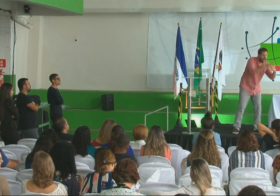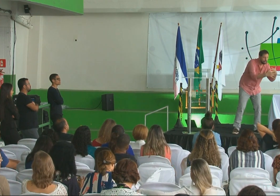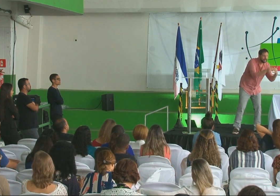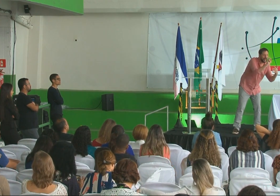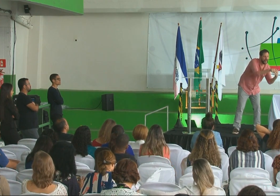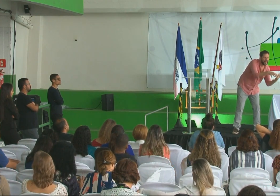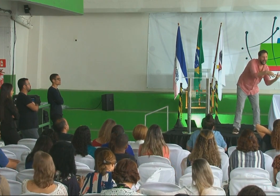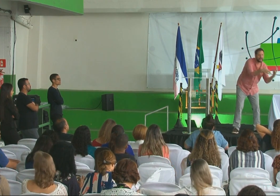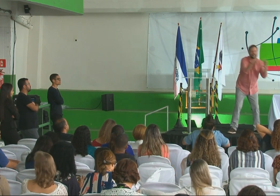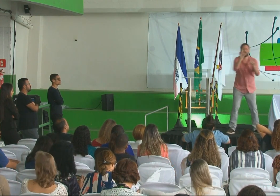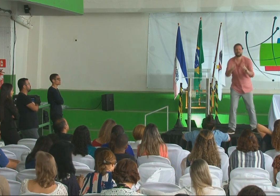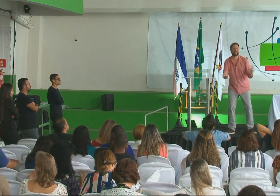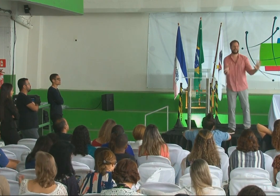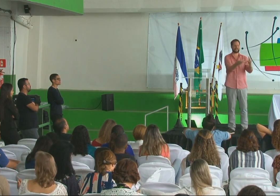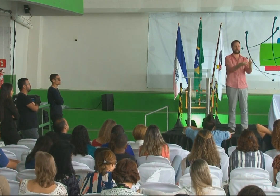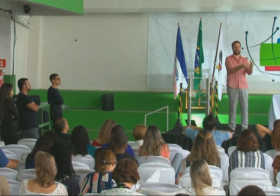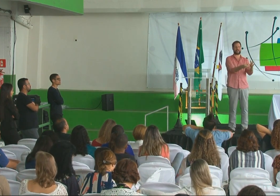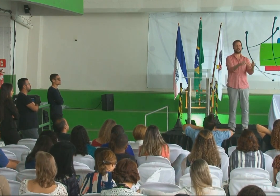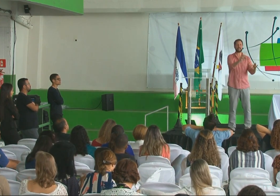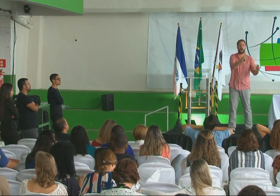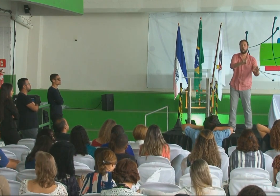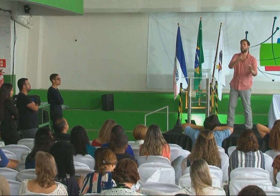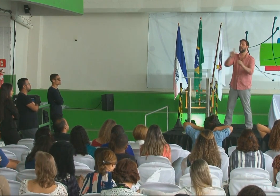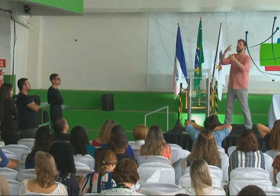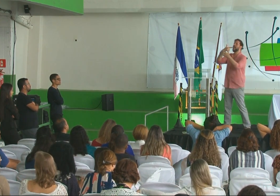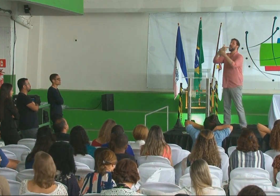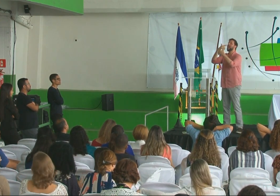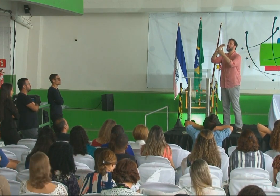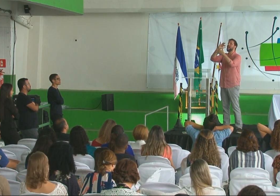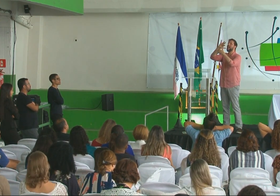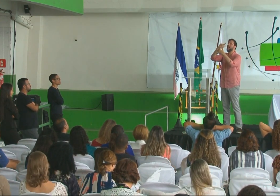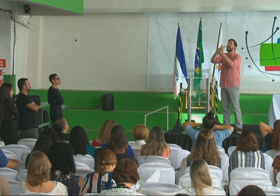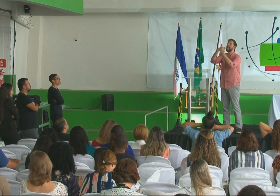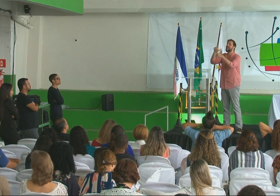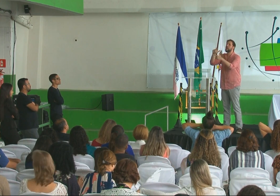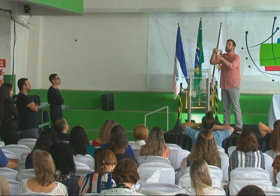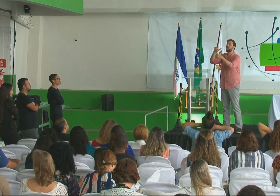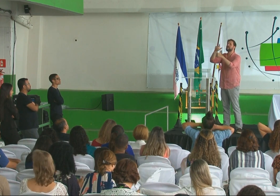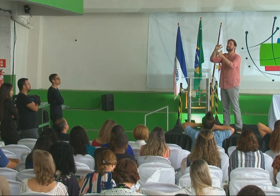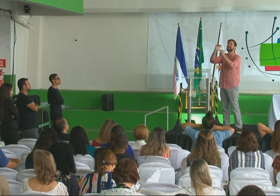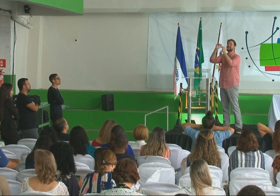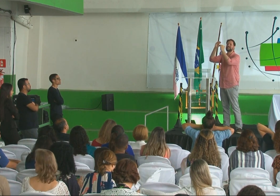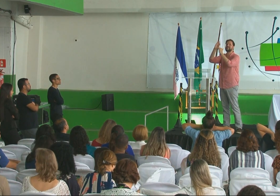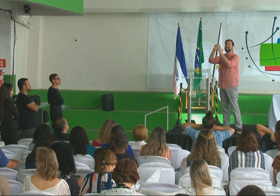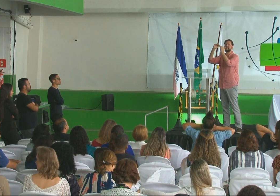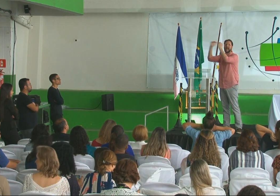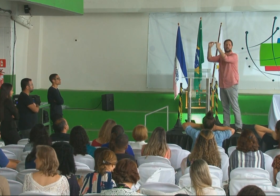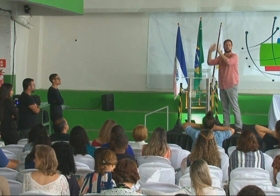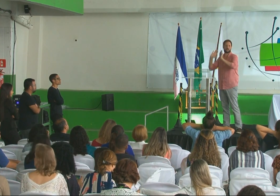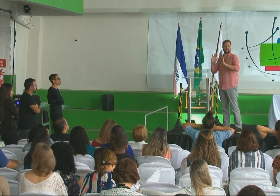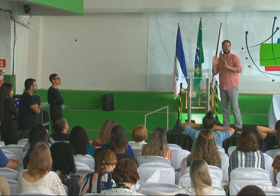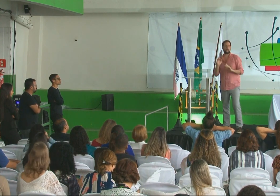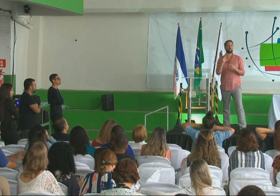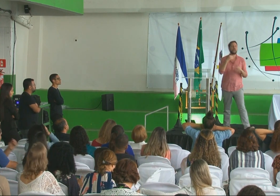incapaz. Ah, língua deficiente. Não olha a língua de sinais com o status linguístico.